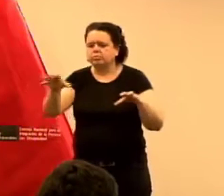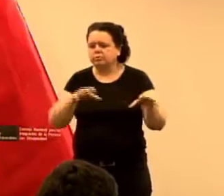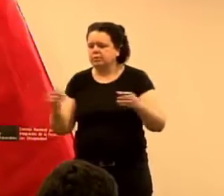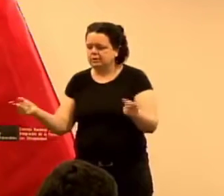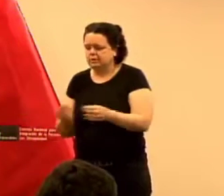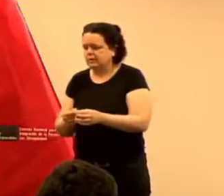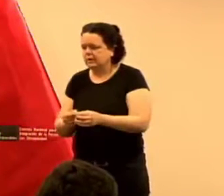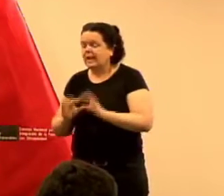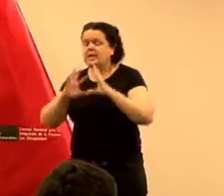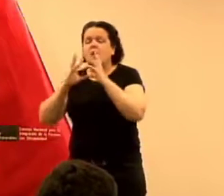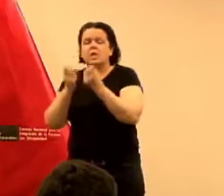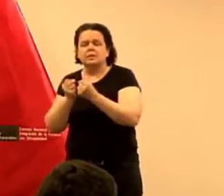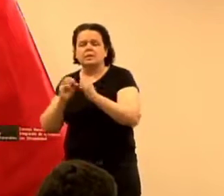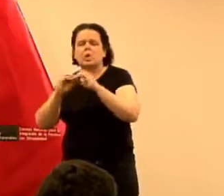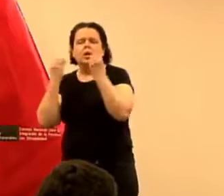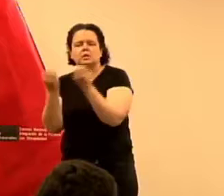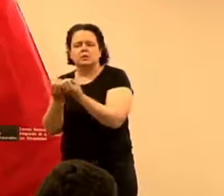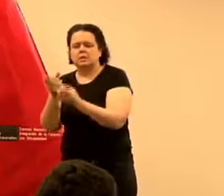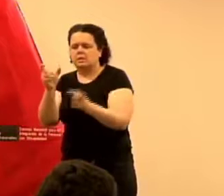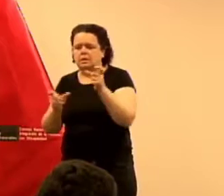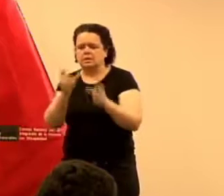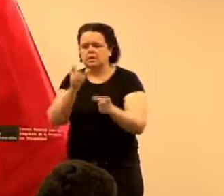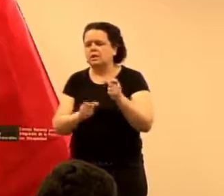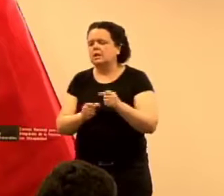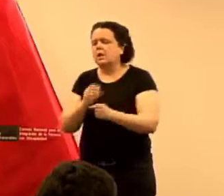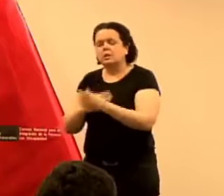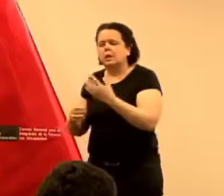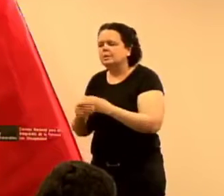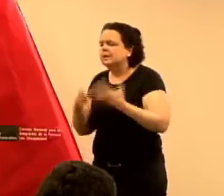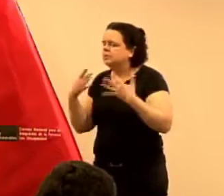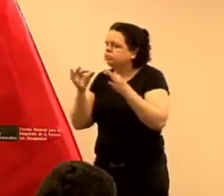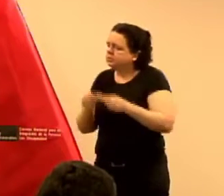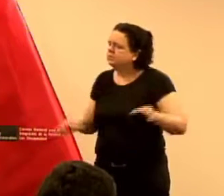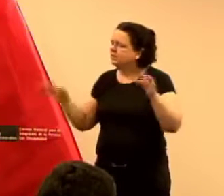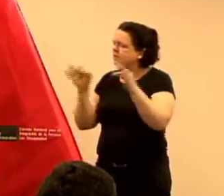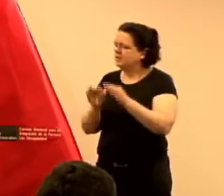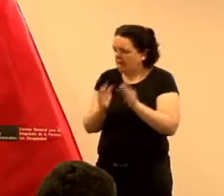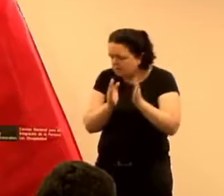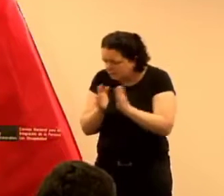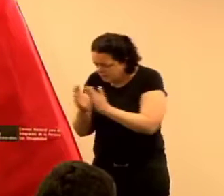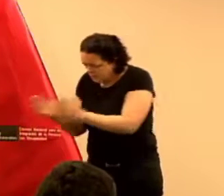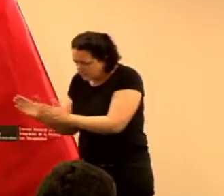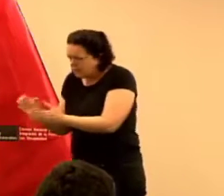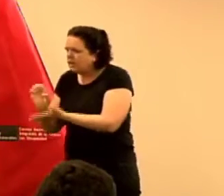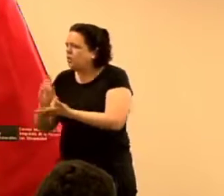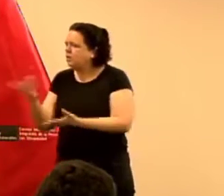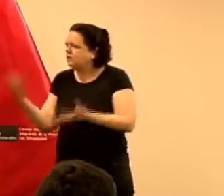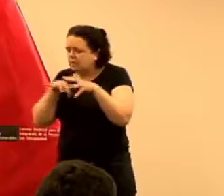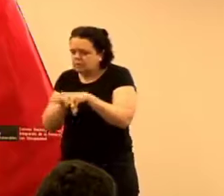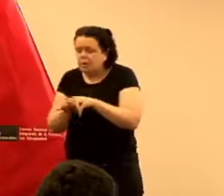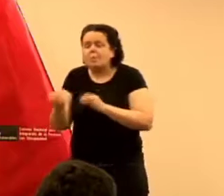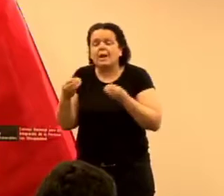con discapacidad, las organizaciones de personas con discapacidad tienen un rol muy importante que jugar en temas de planificación para la educación inclusiva,